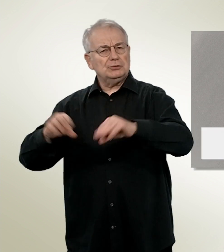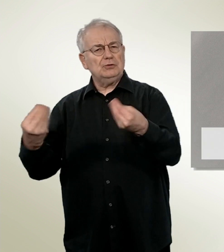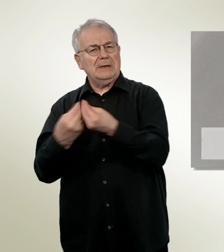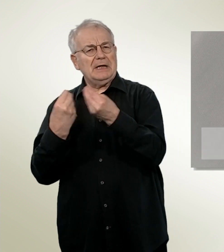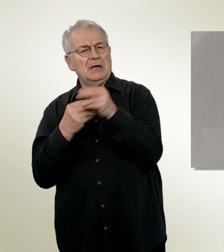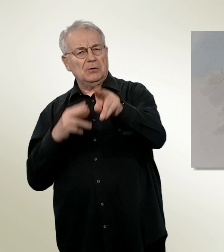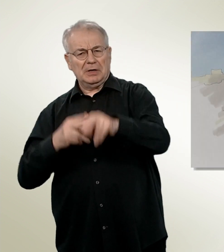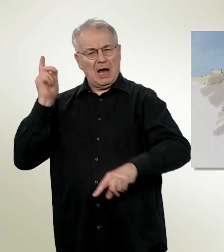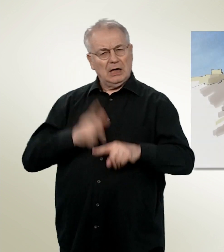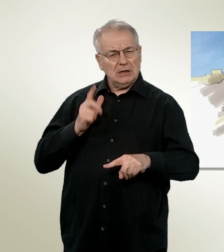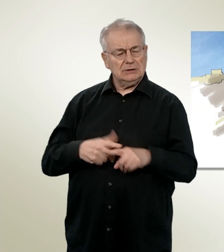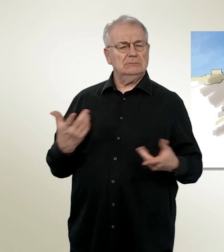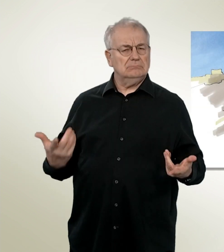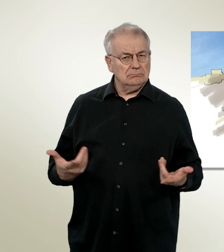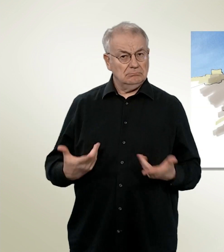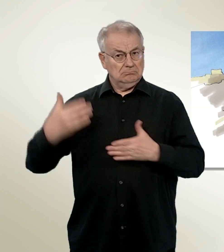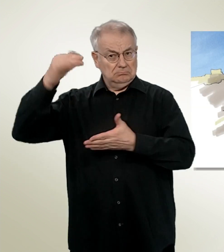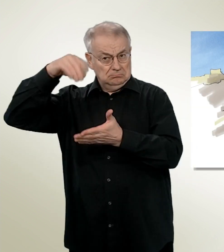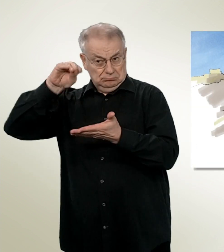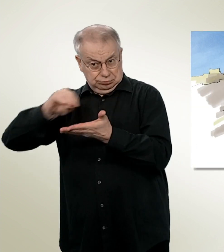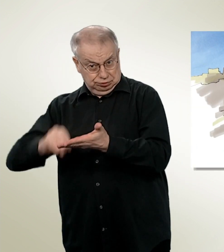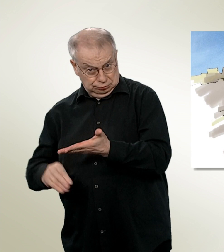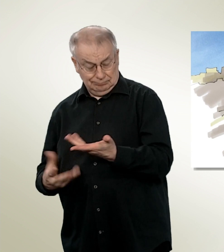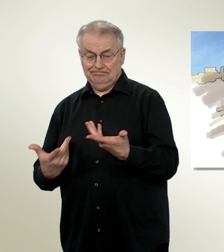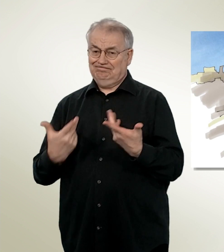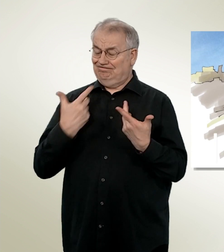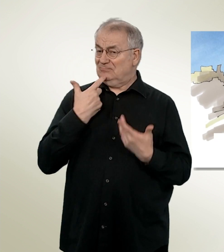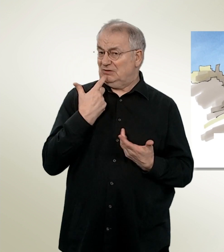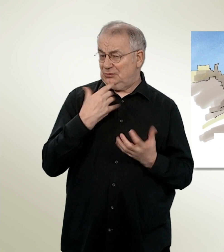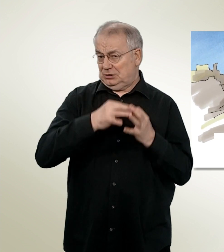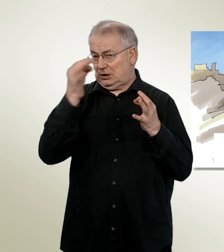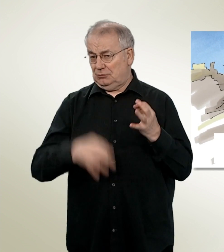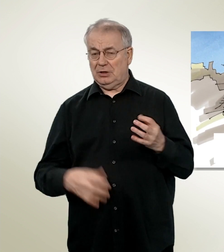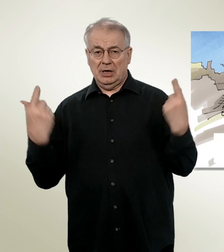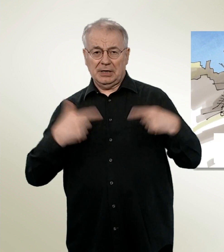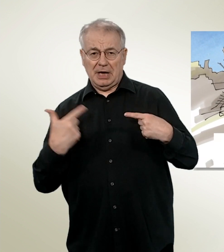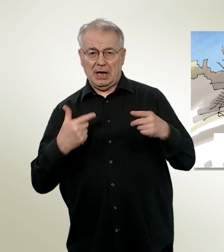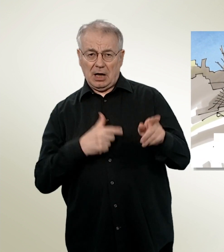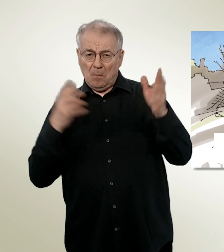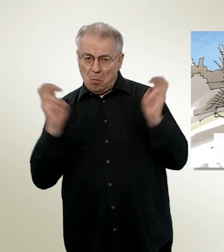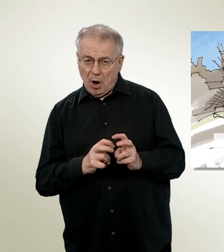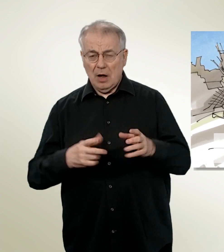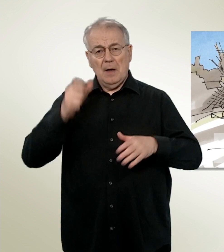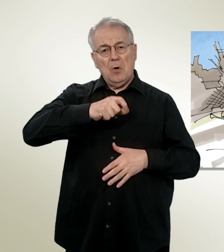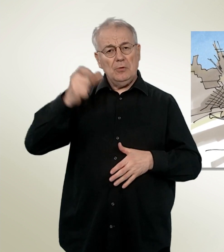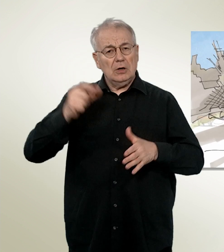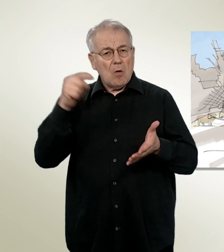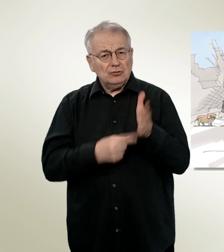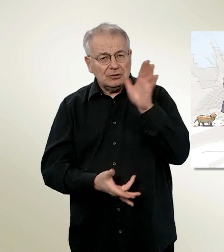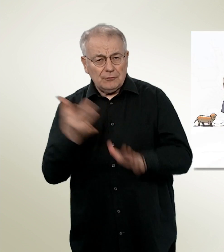guerre. Selon ses auteurs, il y aurait ainsi moins de guerres et moins de populations contraintes à fuir. Le